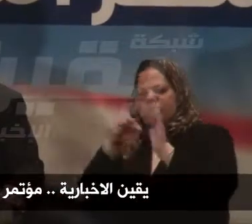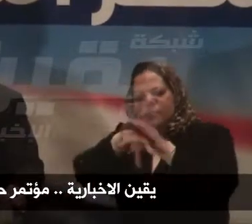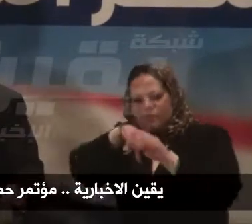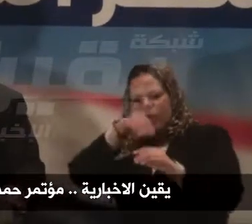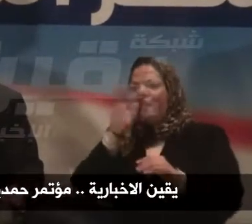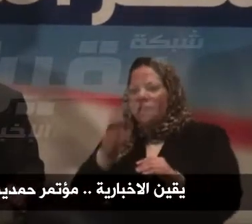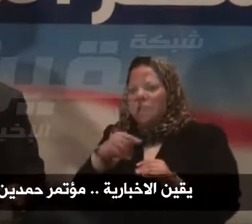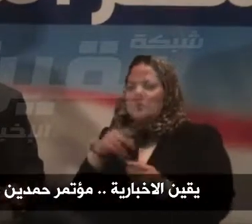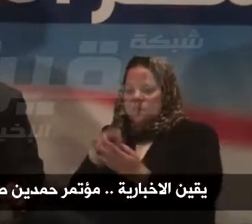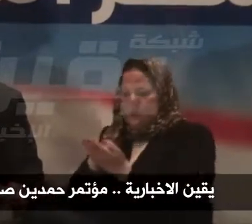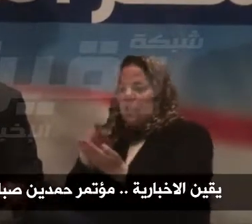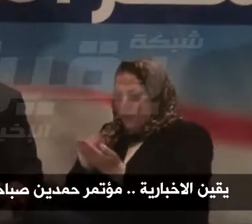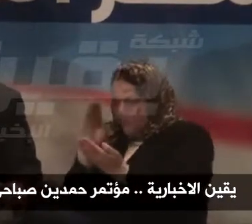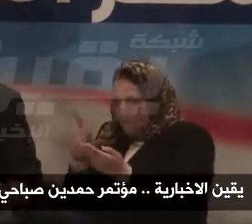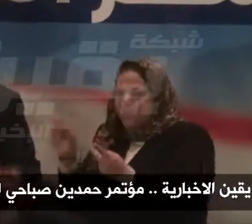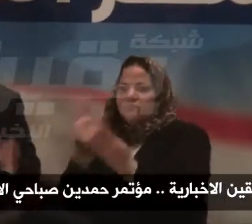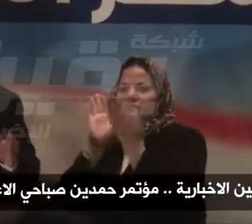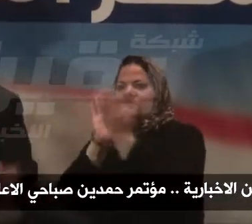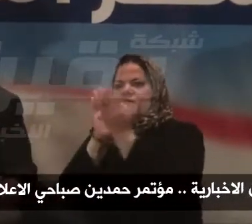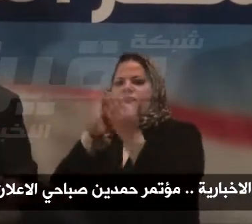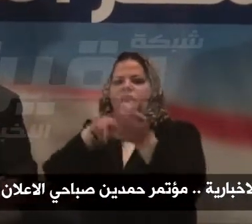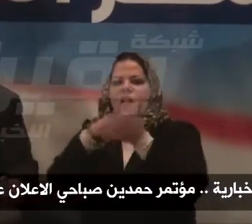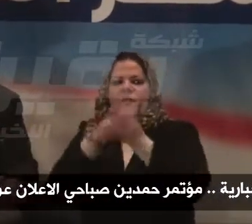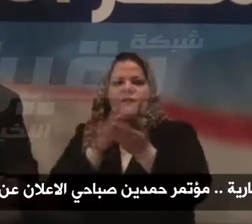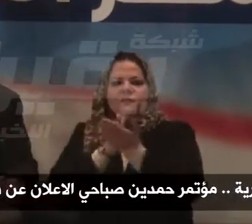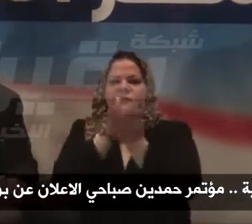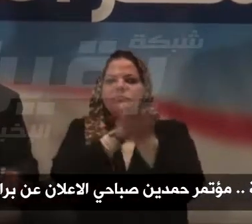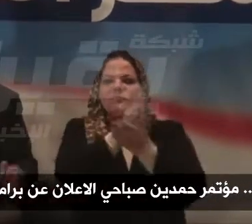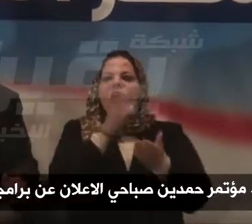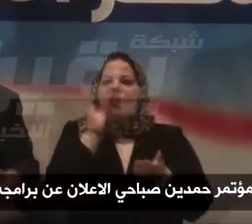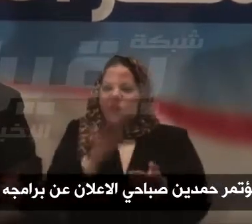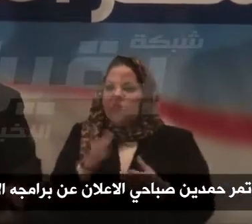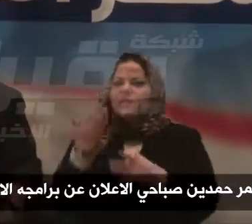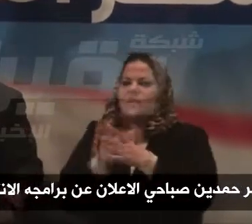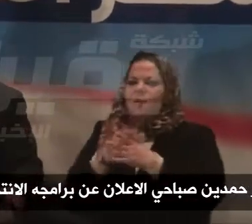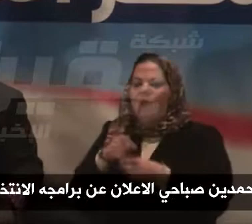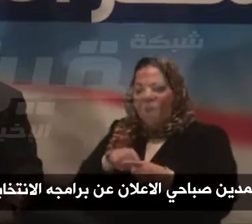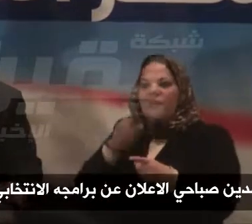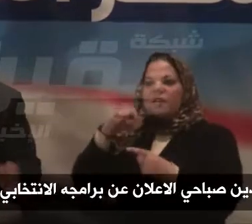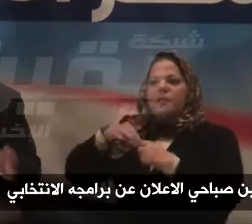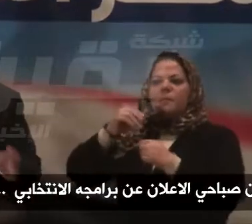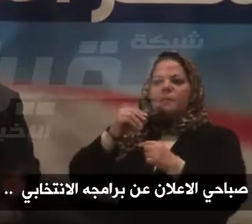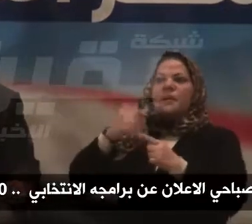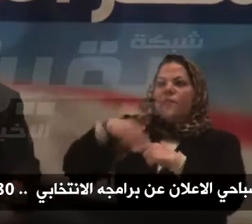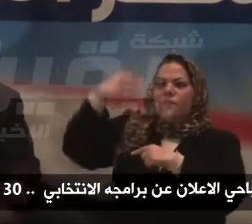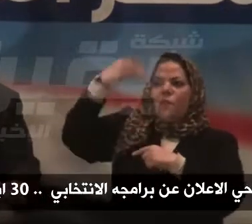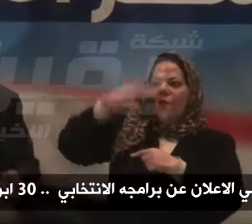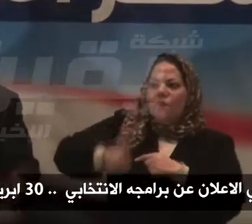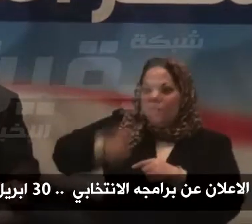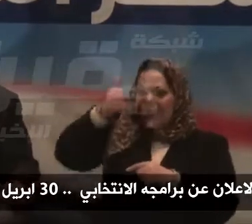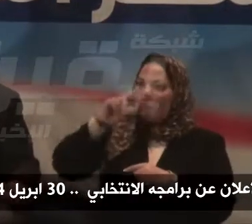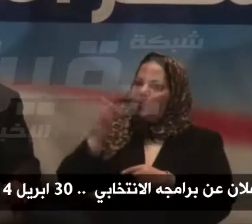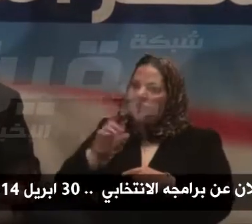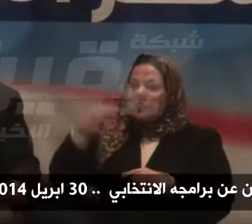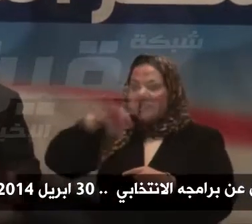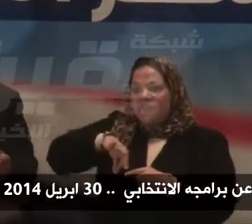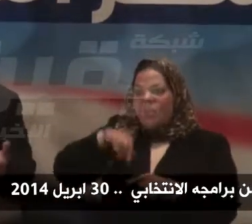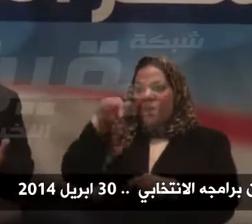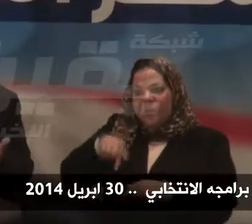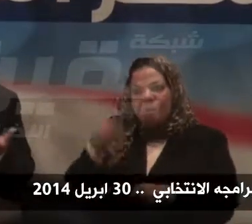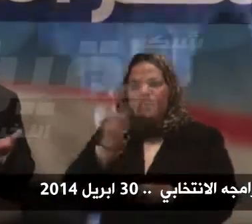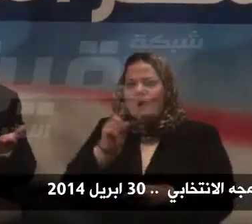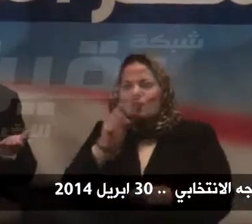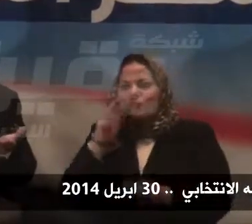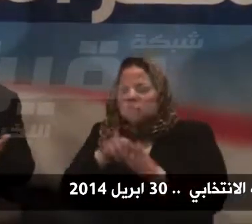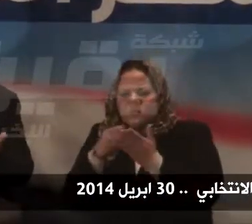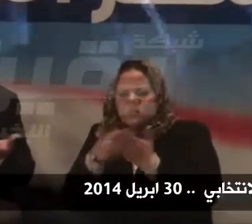في مواجهة انك تقيم الحل ده هل هيفيد ولا مش هيفيد. غير لما انا ما عرضش الحل بيبقى